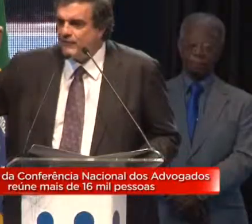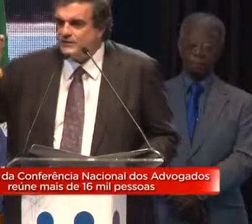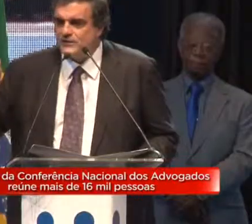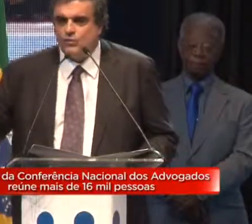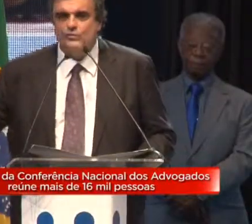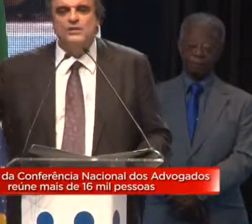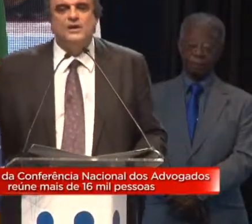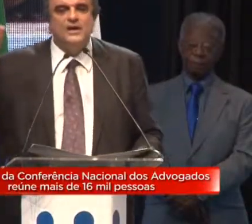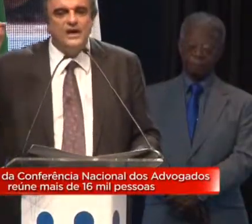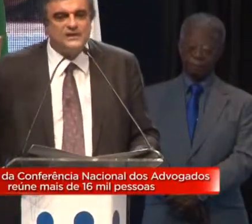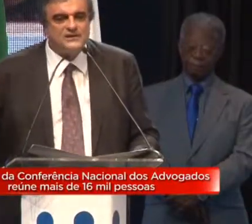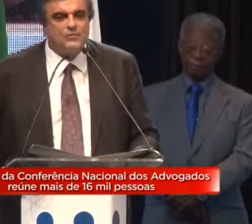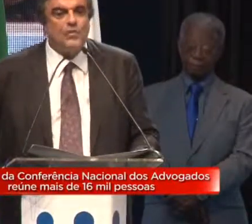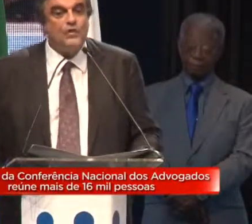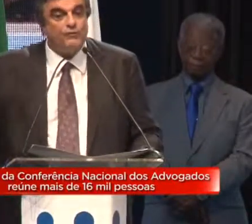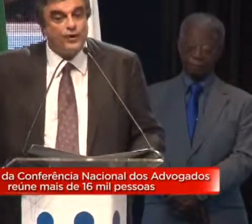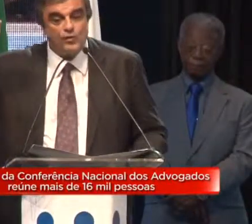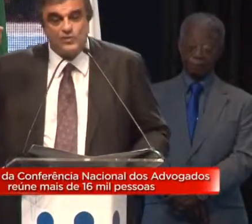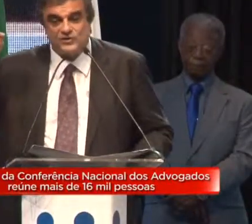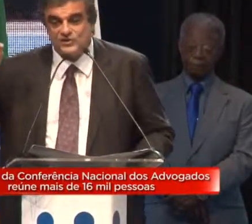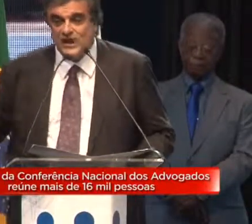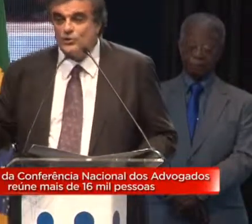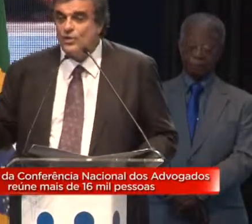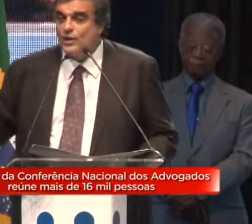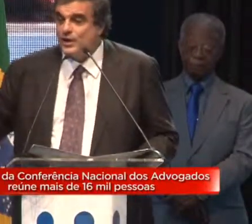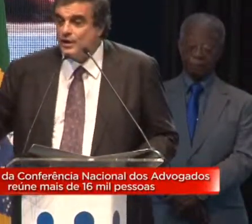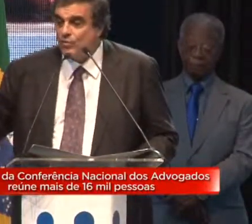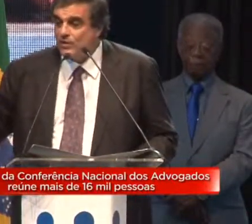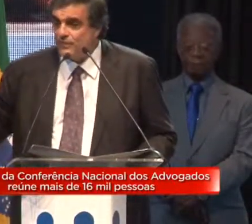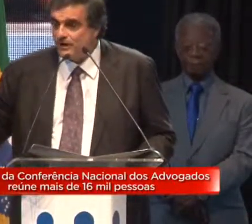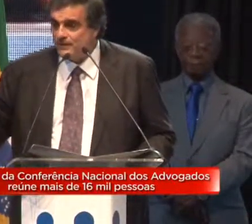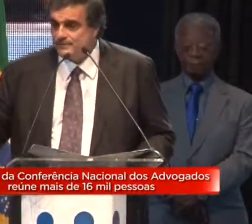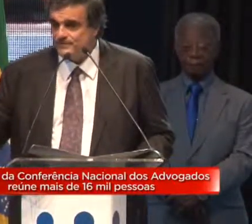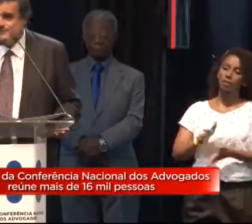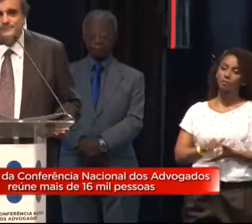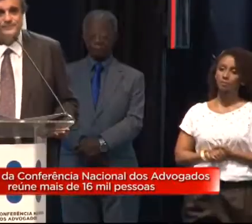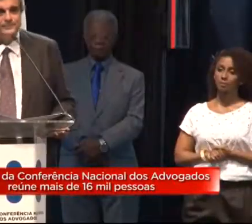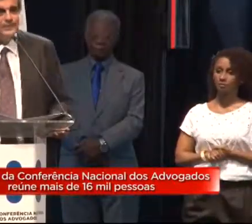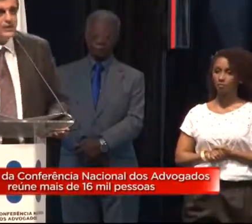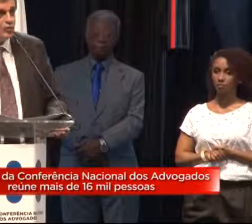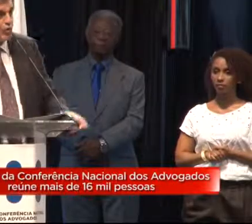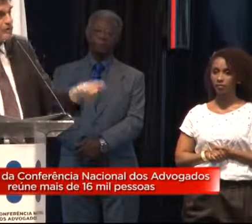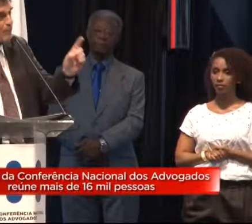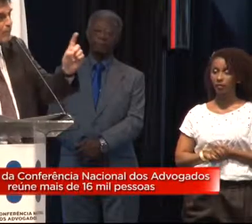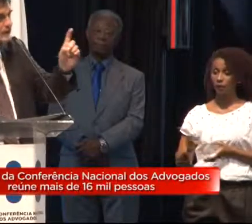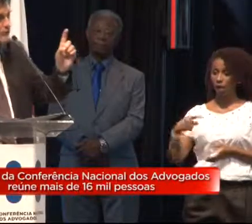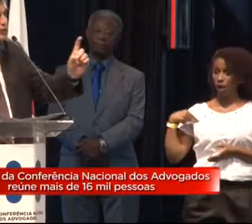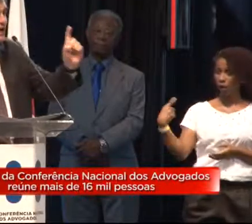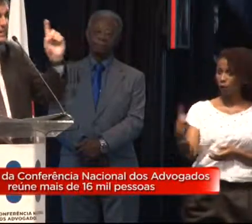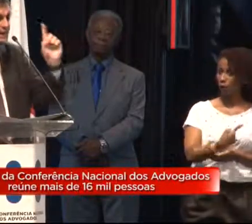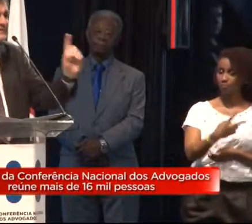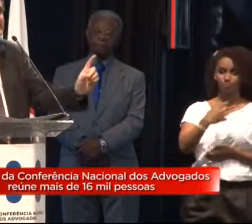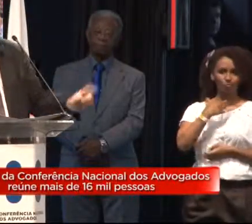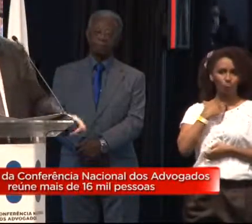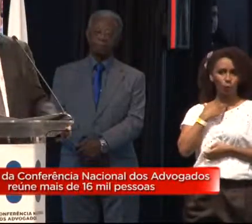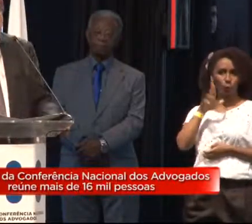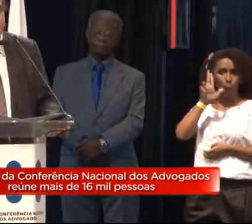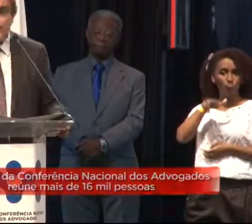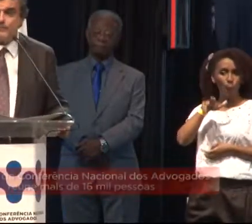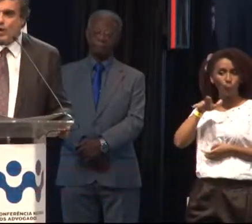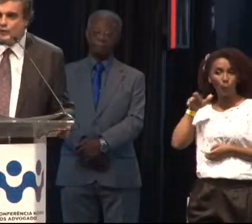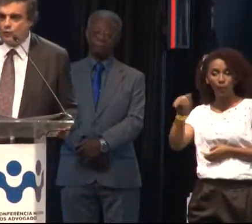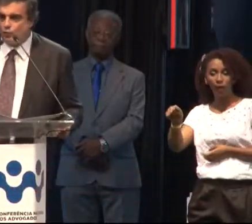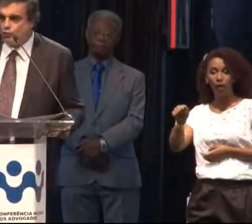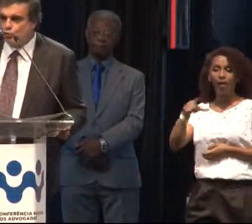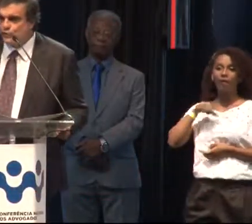profunda reflexão em relação ao que foi conquistado e ao que virá. Nós não podemos jamais,